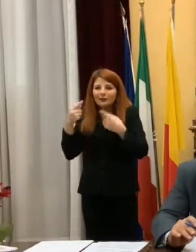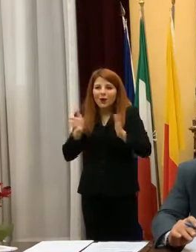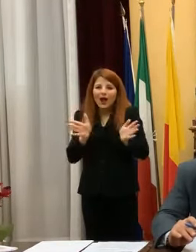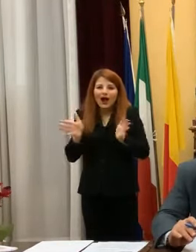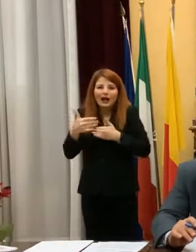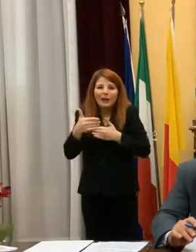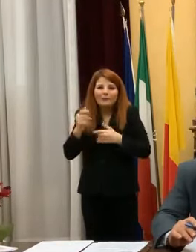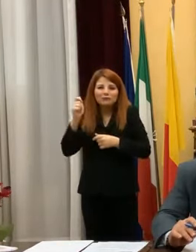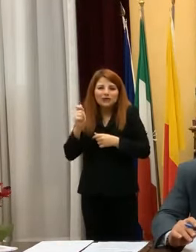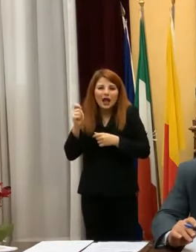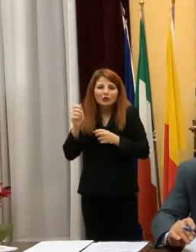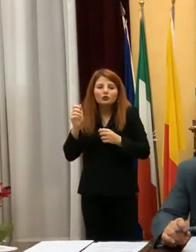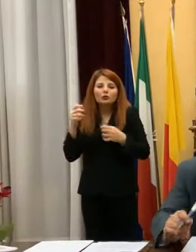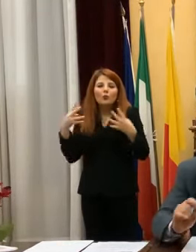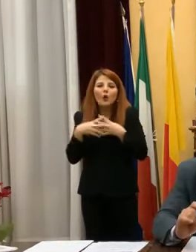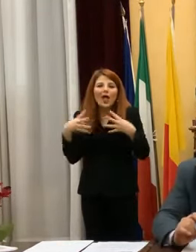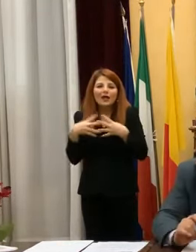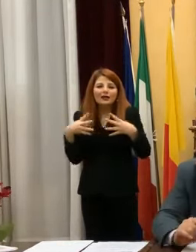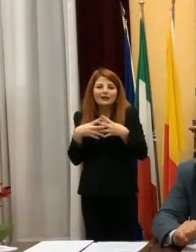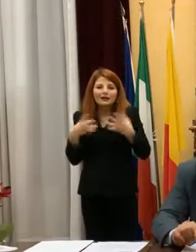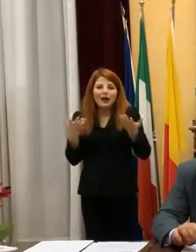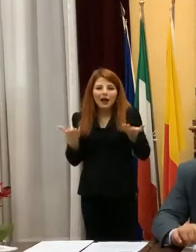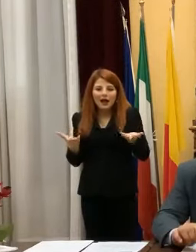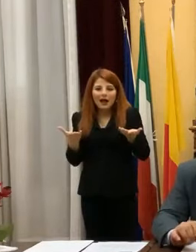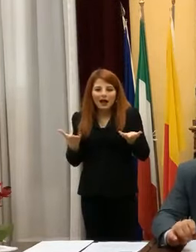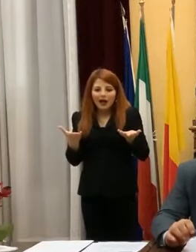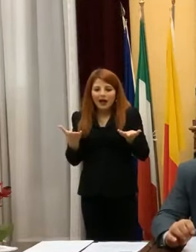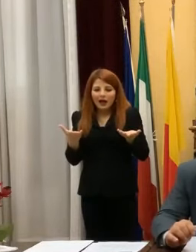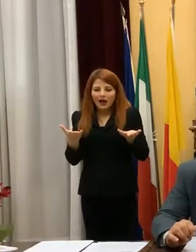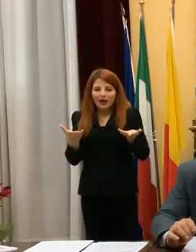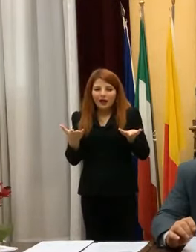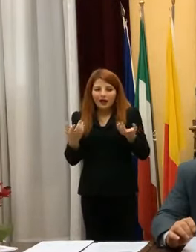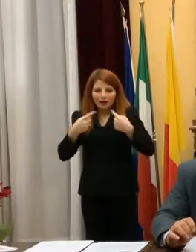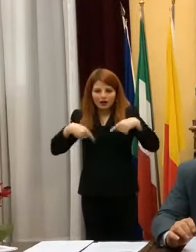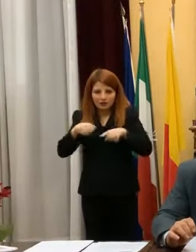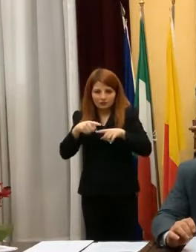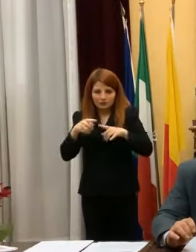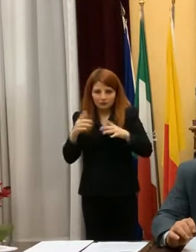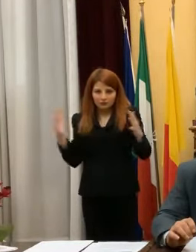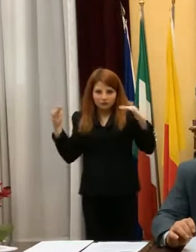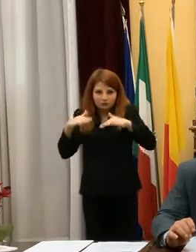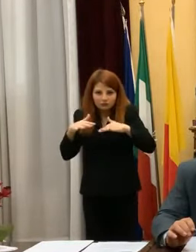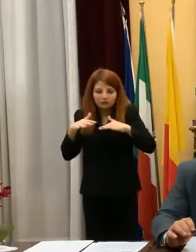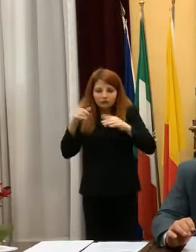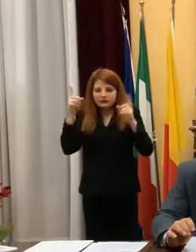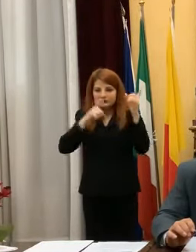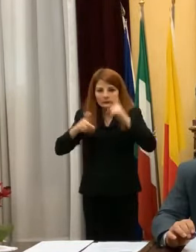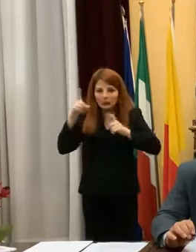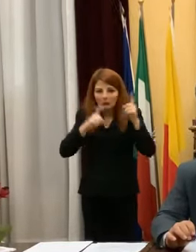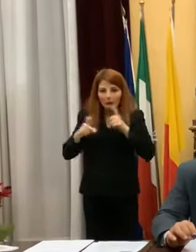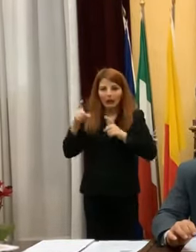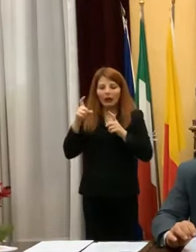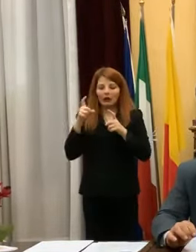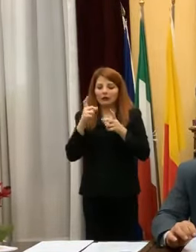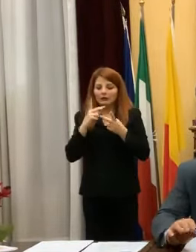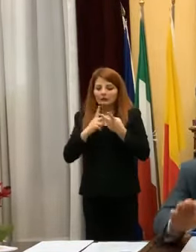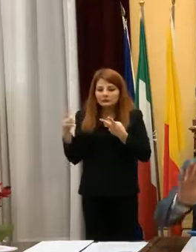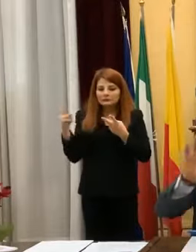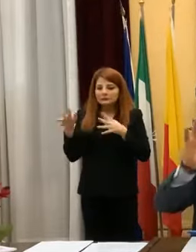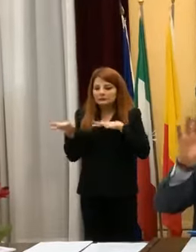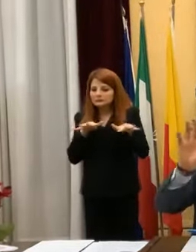guerre costanti. Eravamo noi in trincea per tutelare, cercare di tutelare la